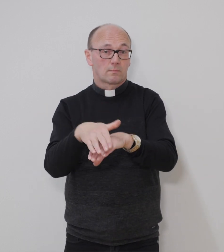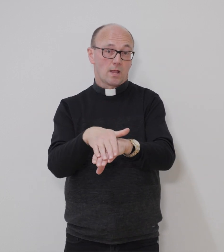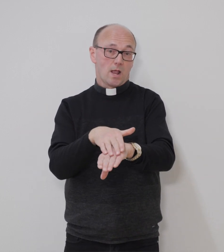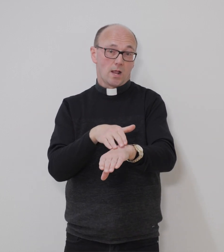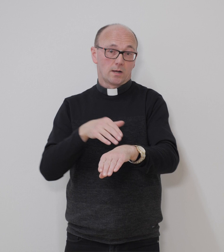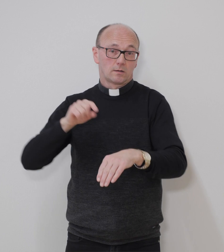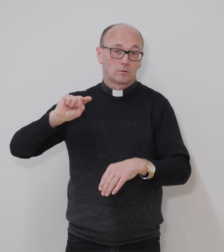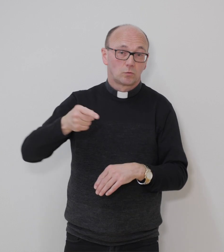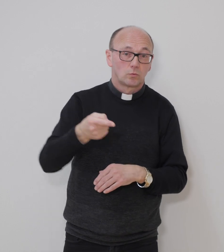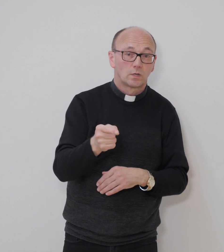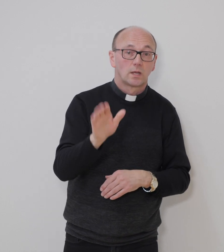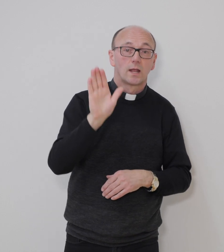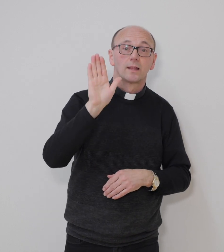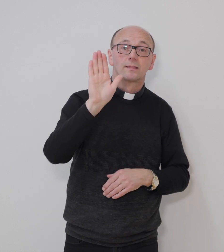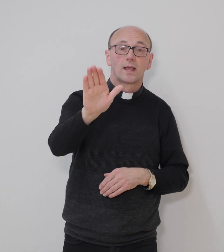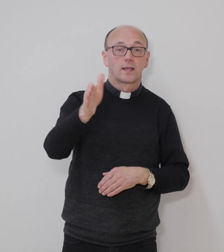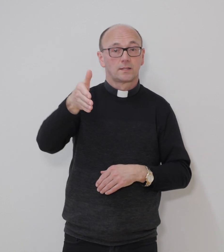Kreuzestod.